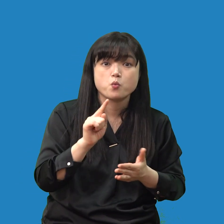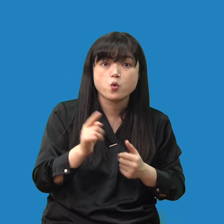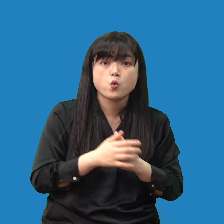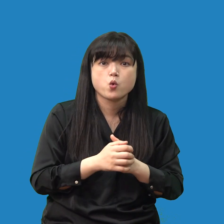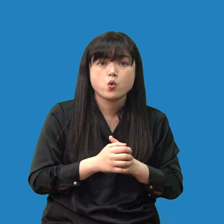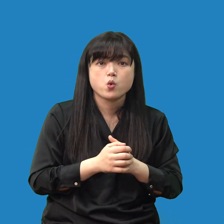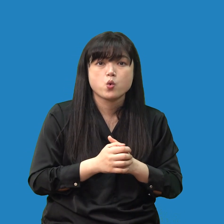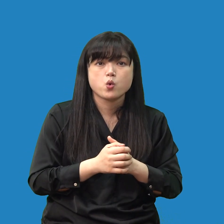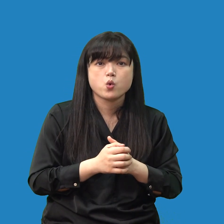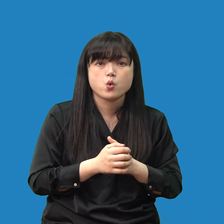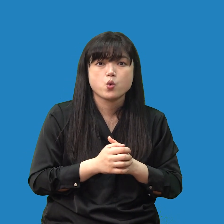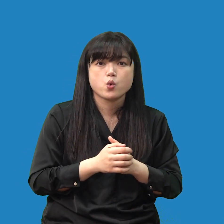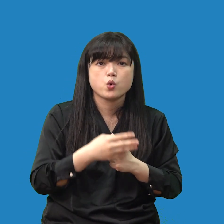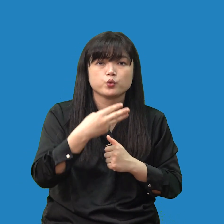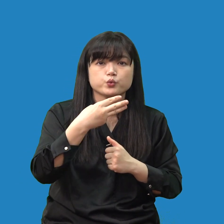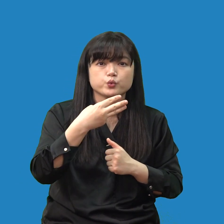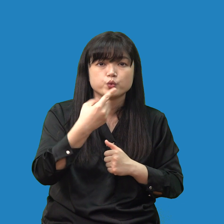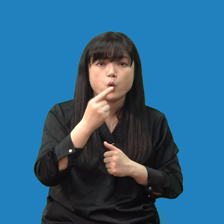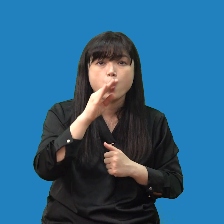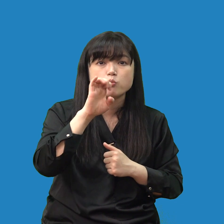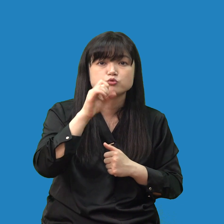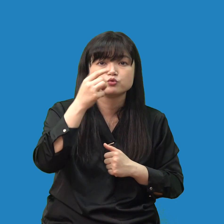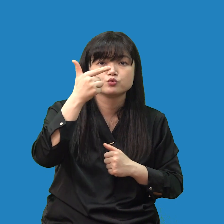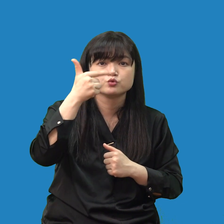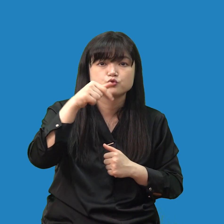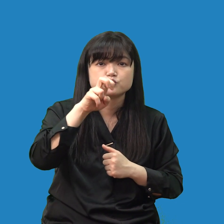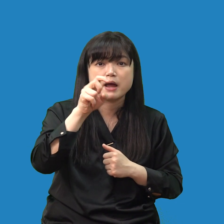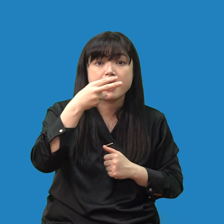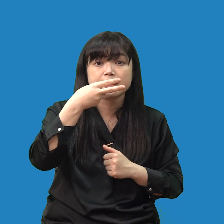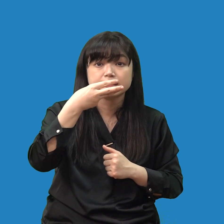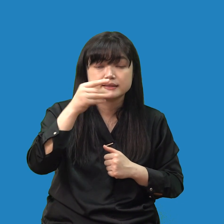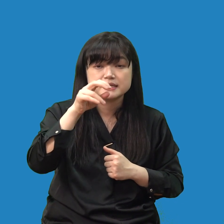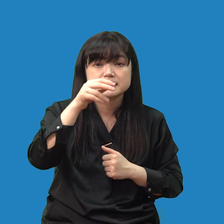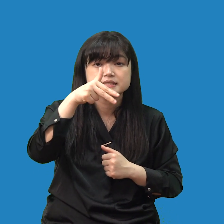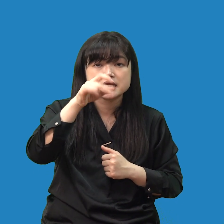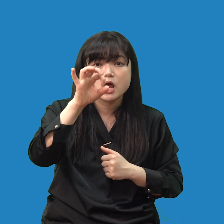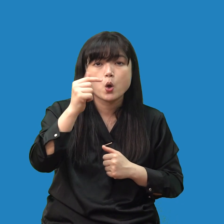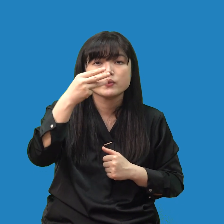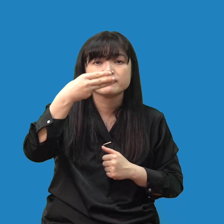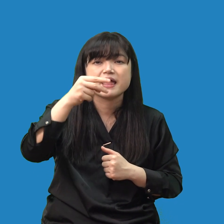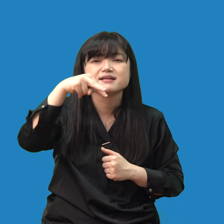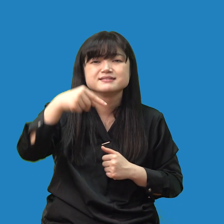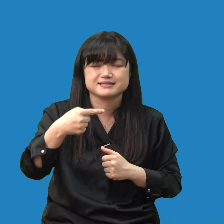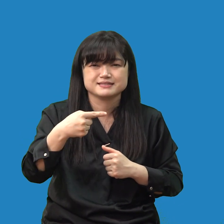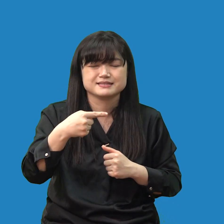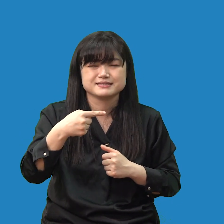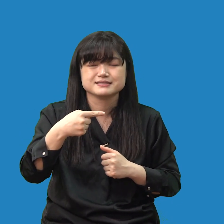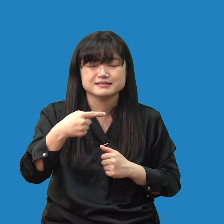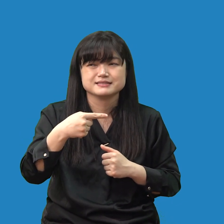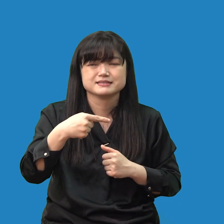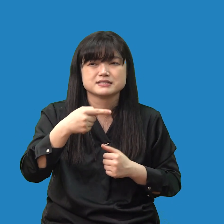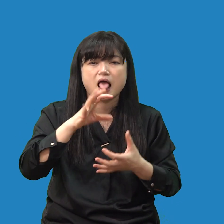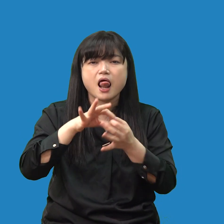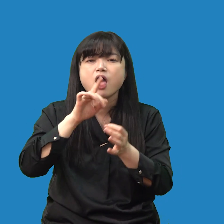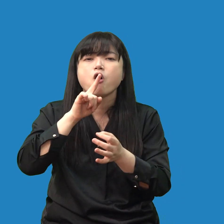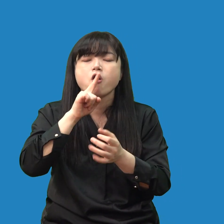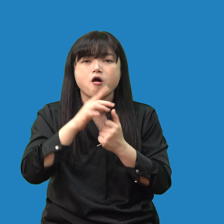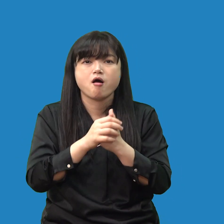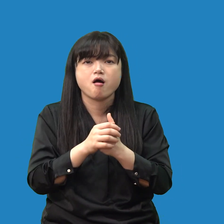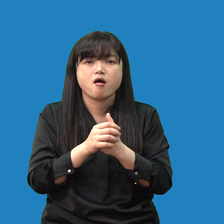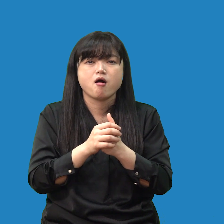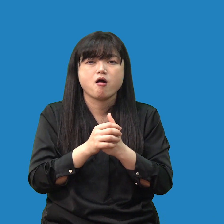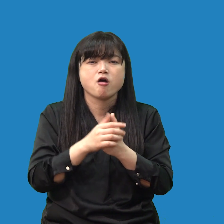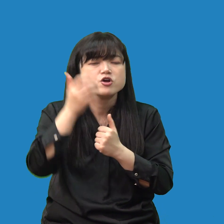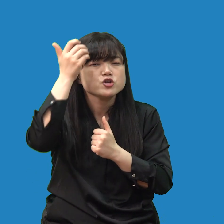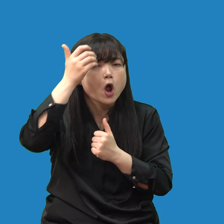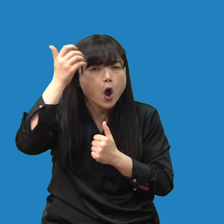뭐냐 하면 이 토프뉴마티 제온테스. 근데 그 가운데 있는 이 푸뉴마티, 여기가